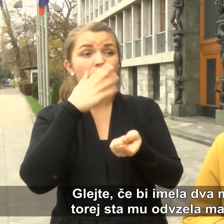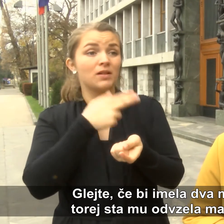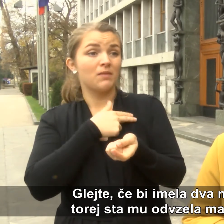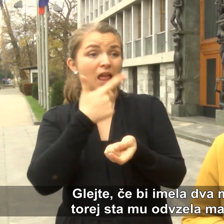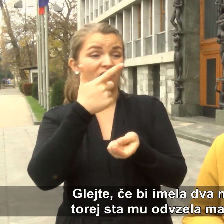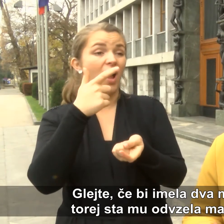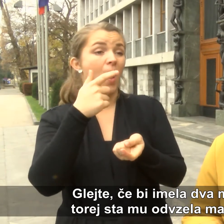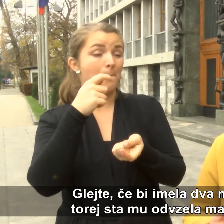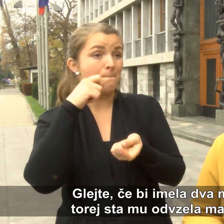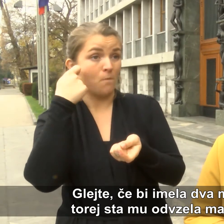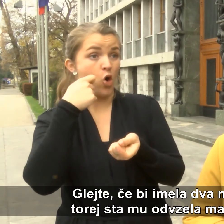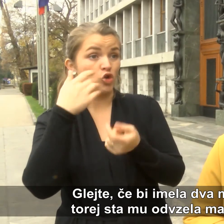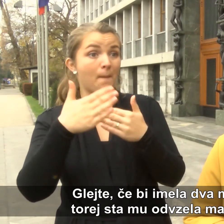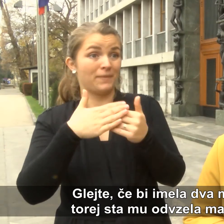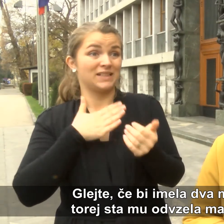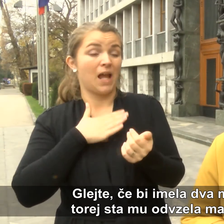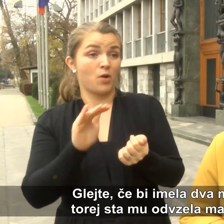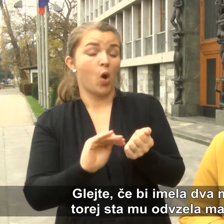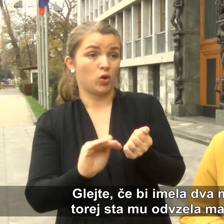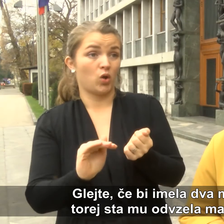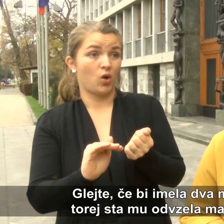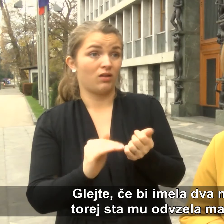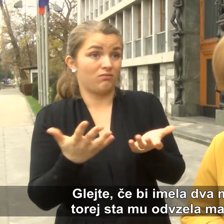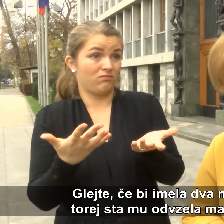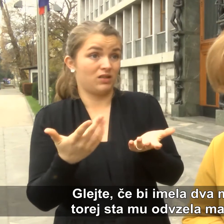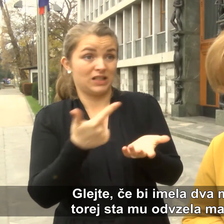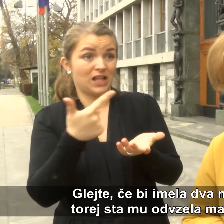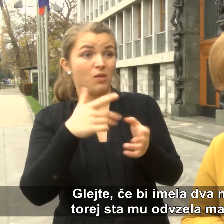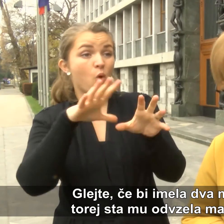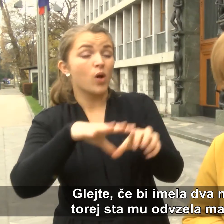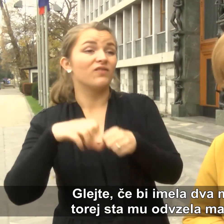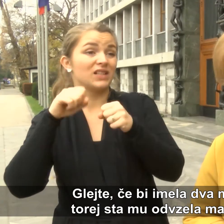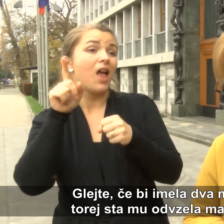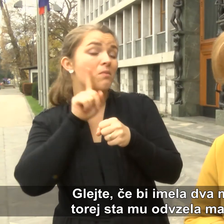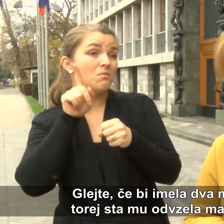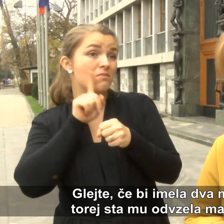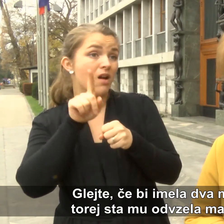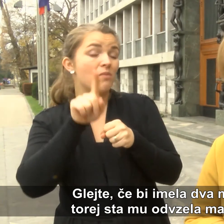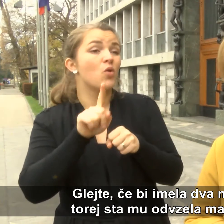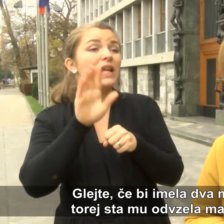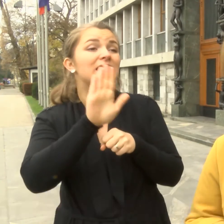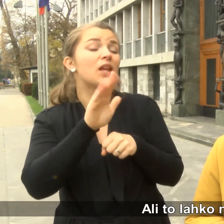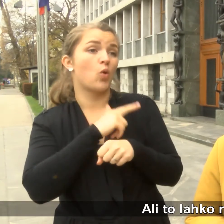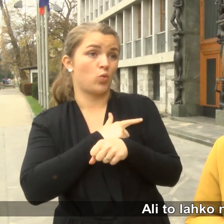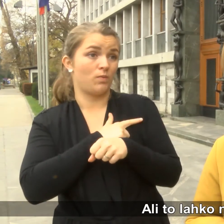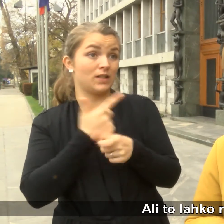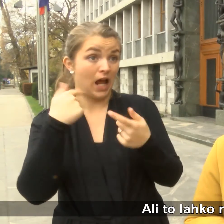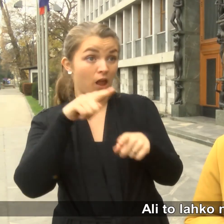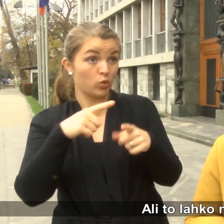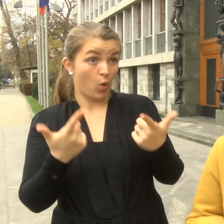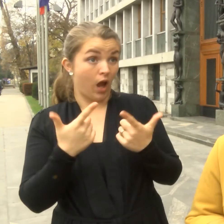sebi otroka, torej sta mu odvzela mamo in njeno ljubezen. Ali to lahko naredimo?